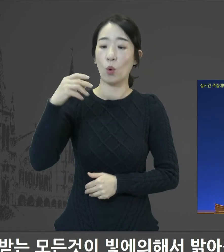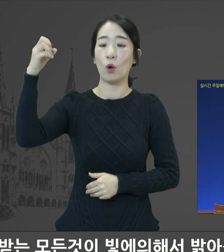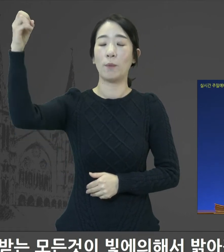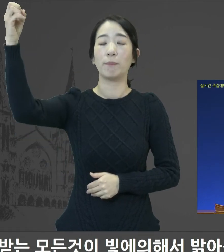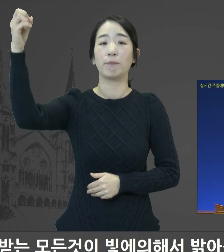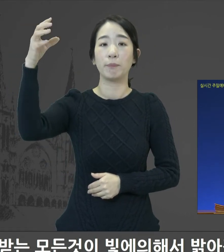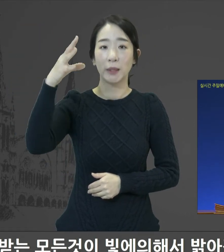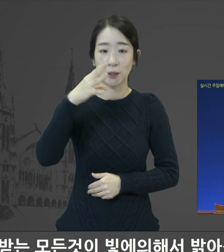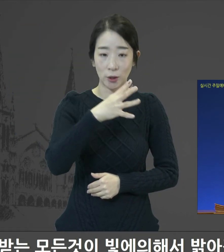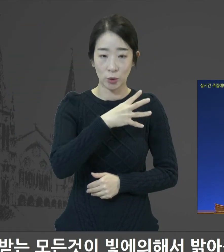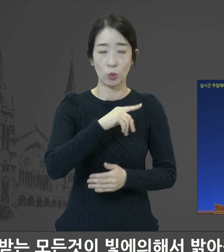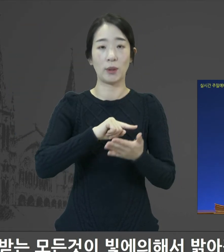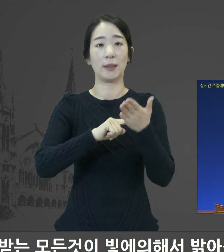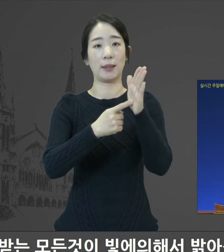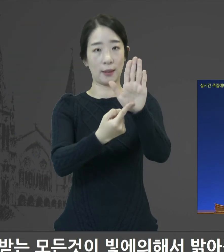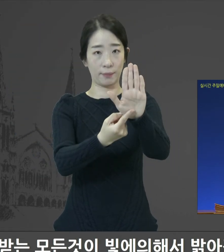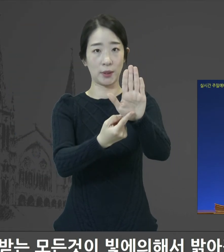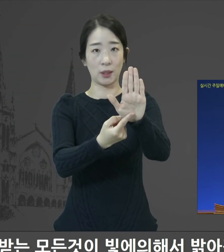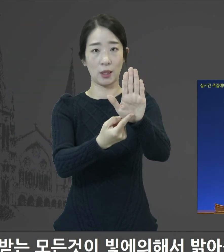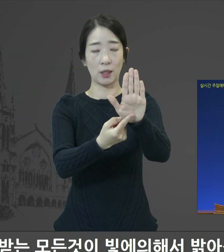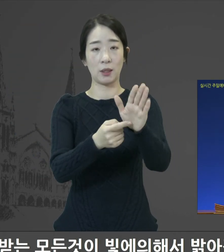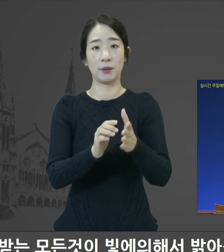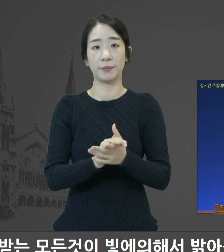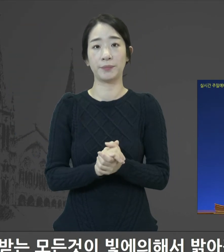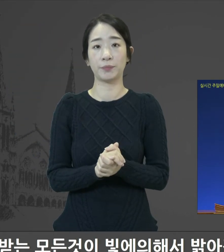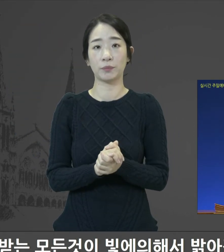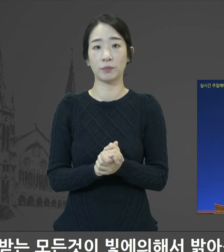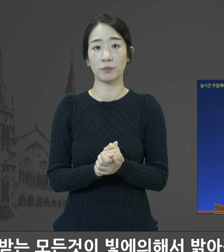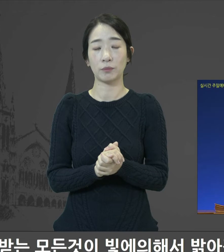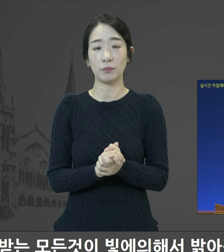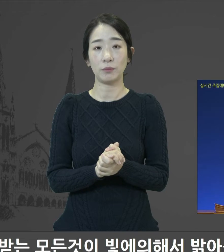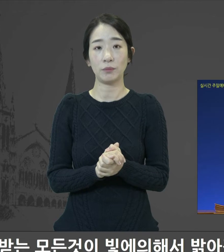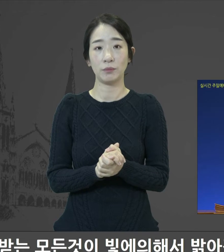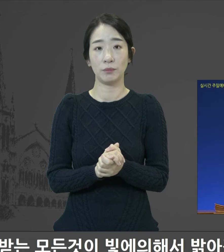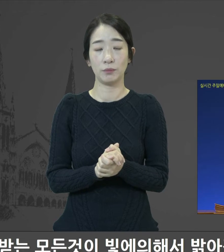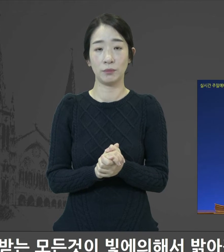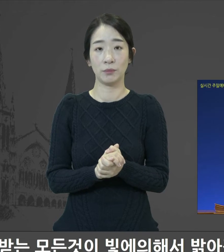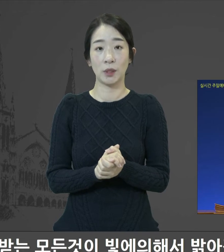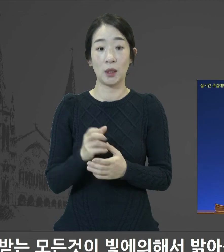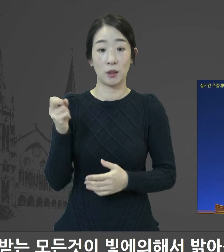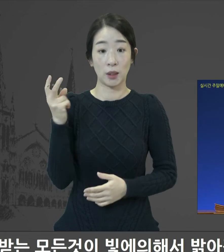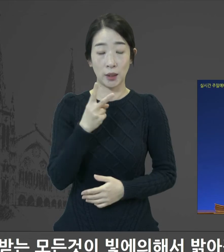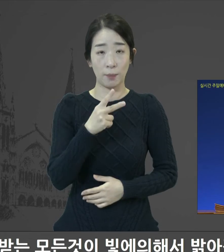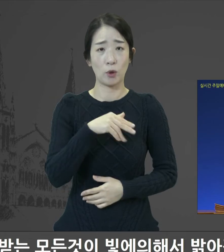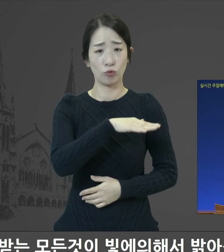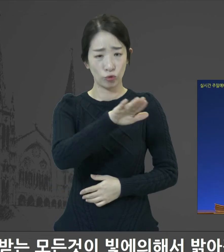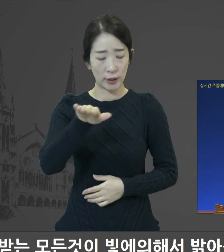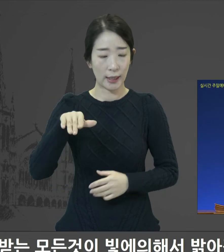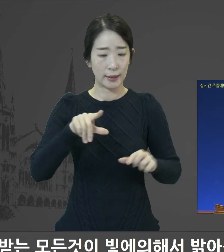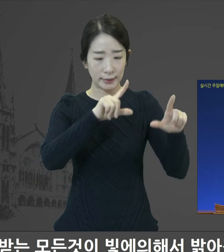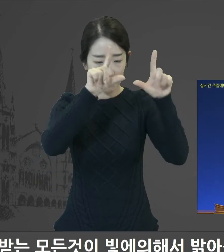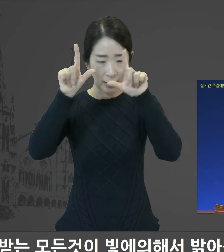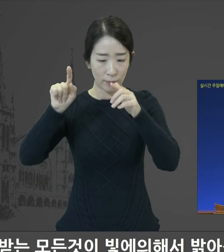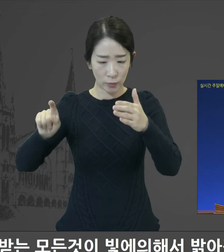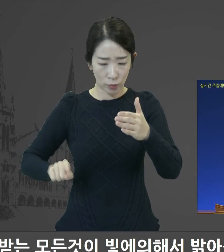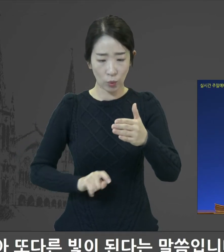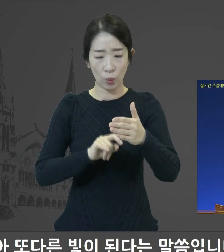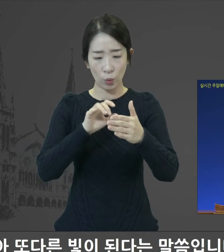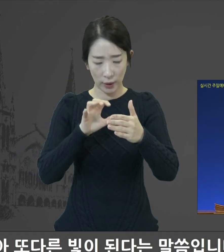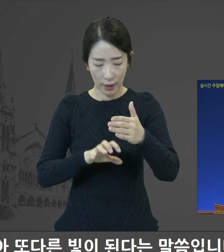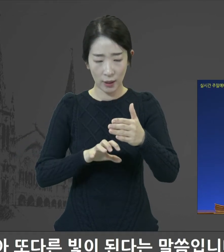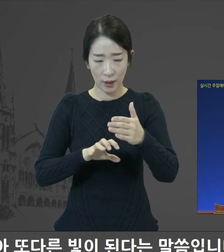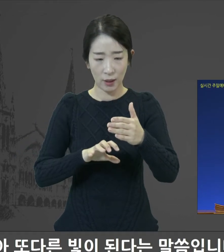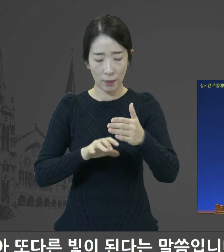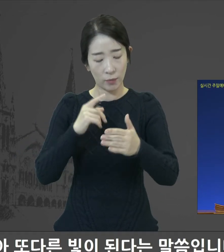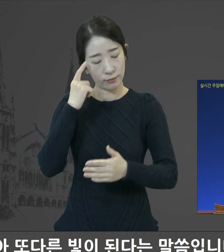말씀입니다. 아까 서두에 한번 쭉 설명드렸던 말씀을 다시 한번 우리 삶 속에 꼭 이런 일들이 일어나기를